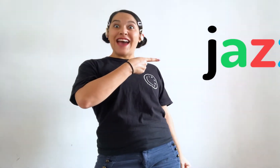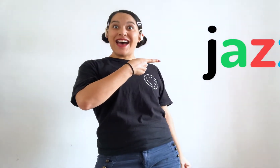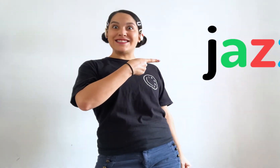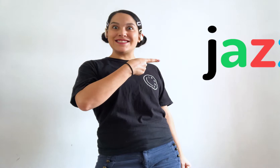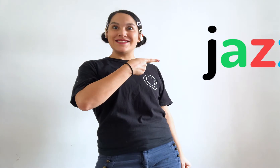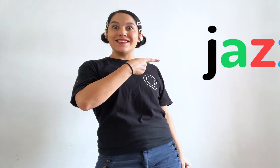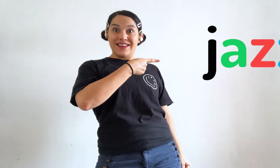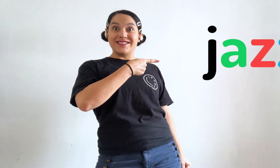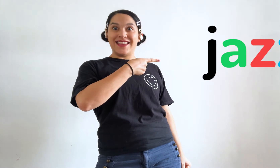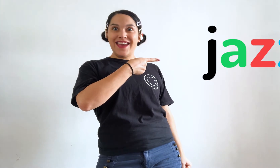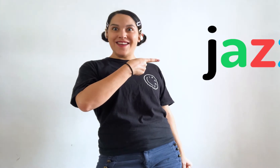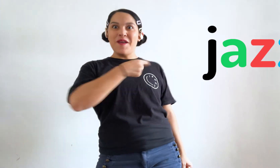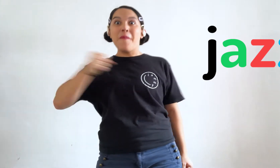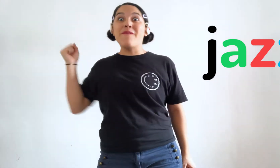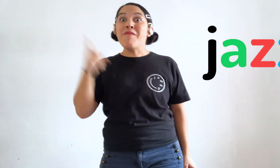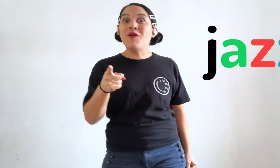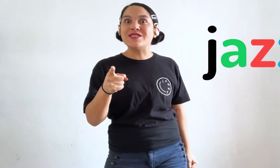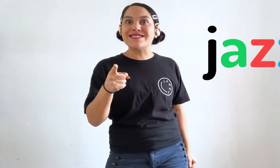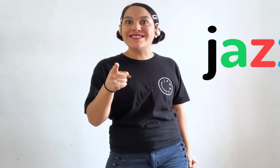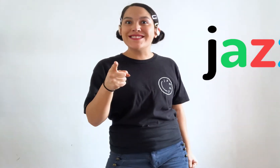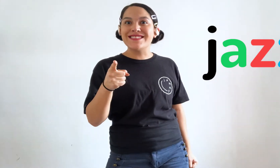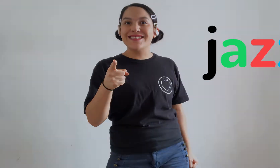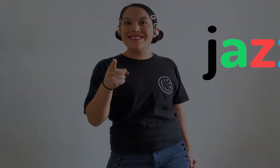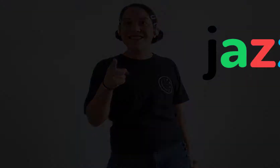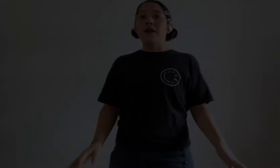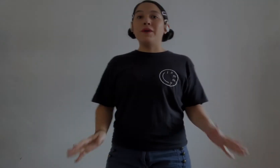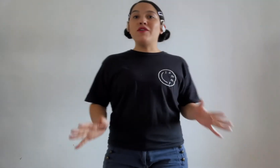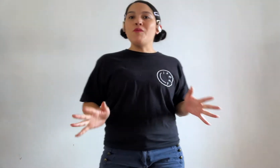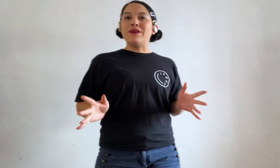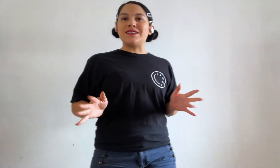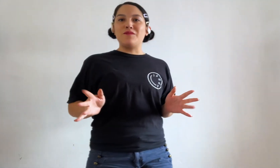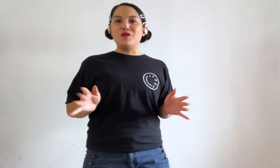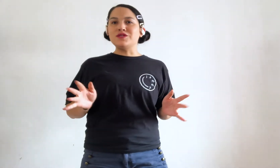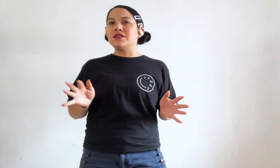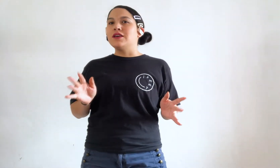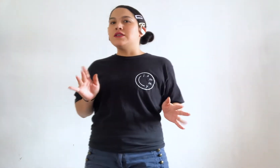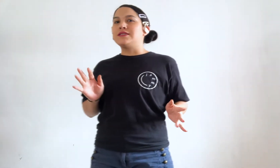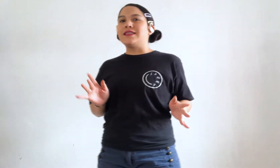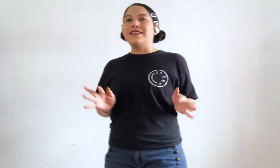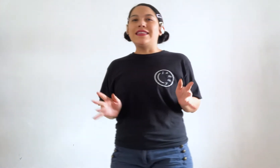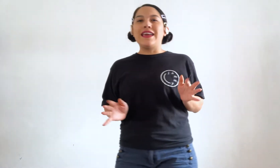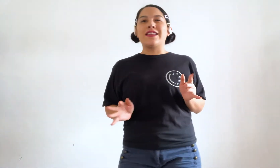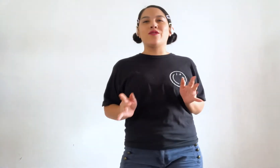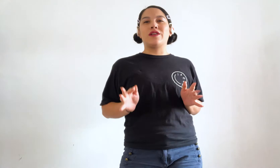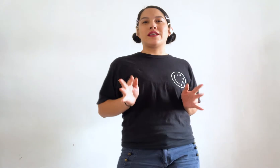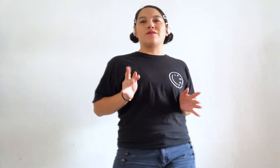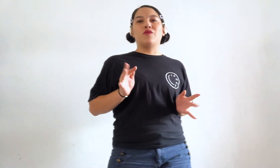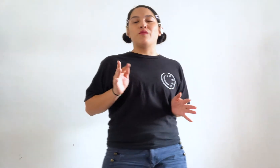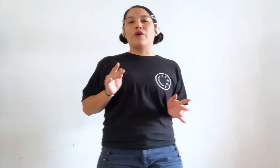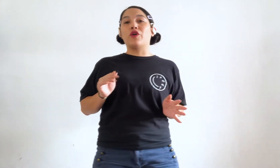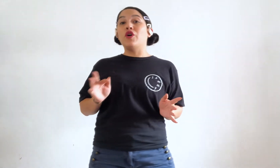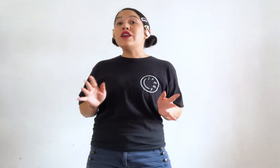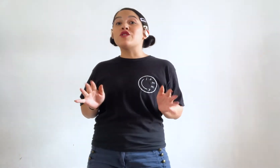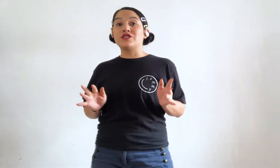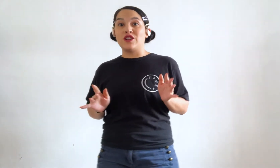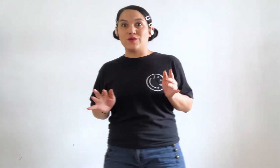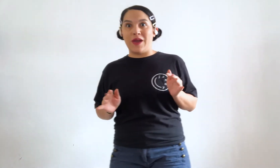jazz? ¿Sí? ¡Vamos! Y primero empezamos sintiendo el ritmo un poco y yo se los voy a